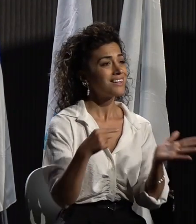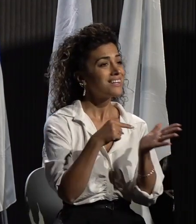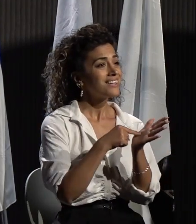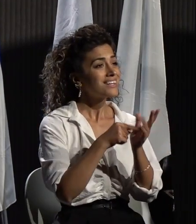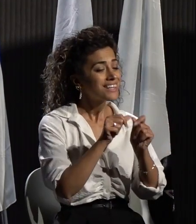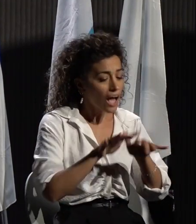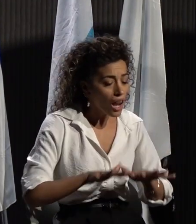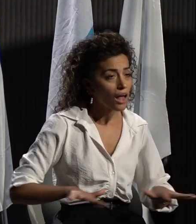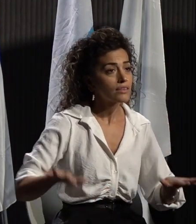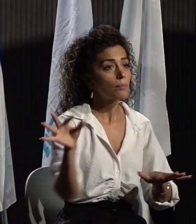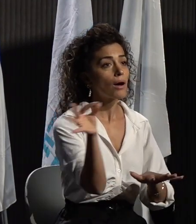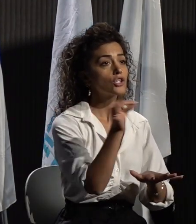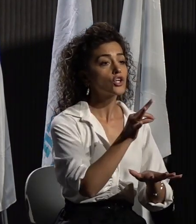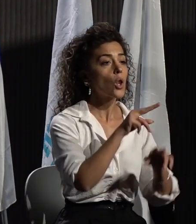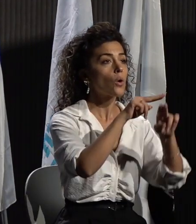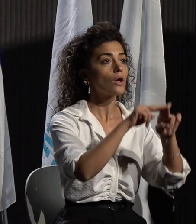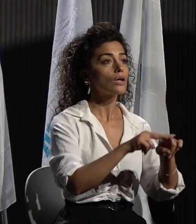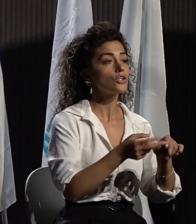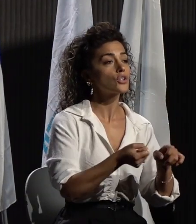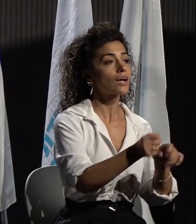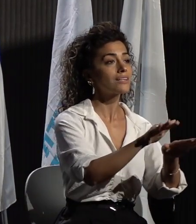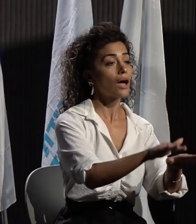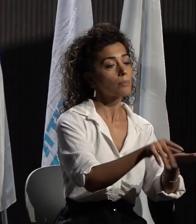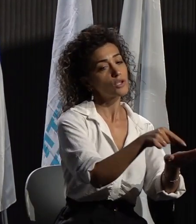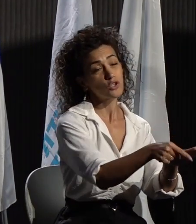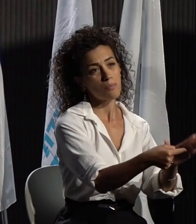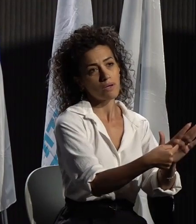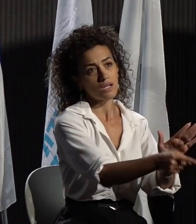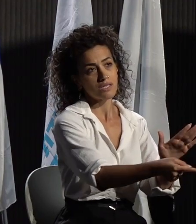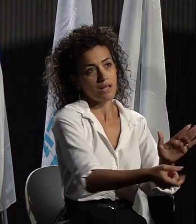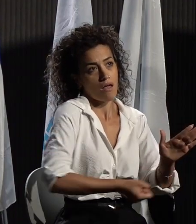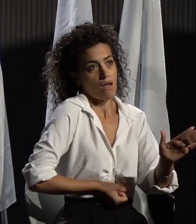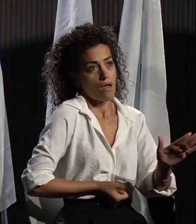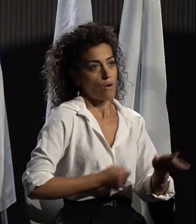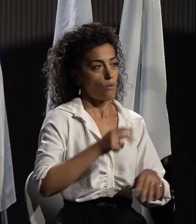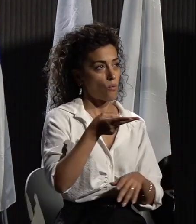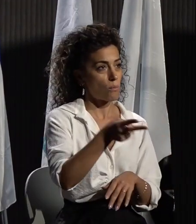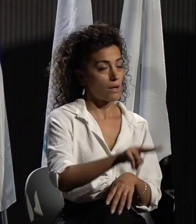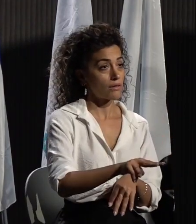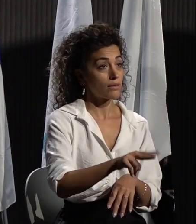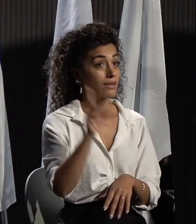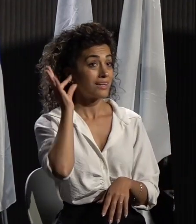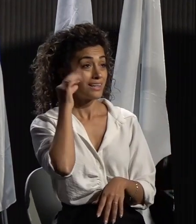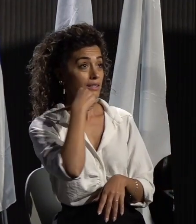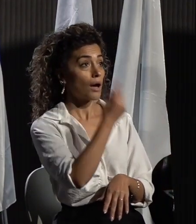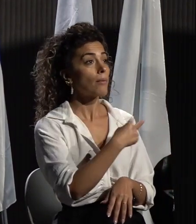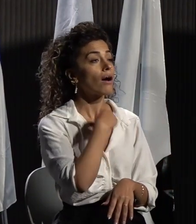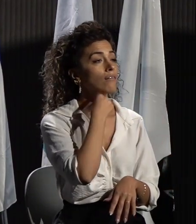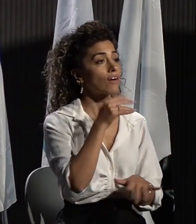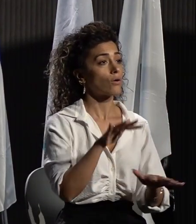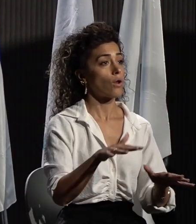אדמתו השעין את חרבו שעלי המת. כה אמרה וקולה הרעיד, ויהי